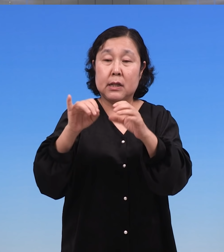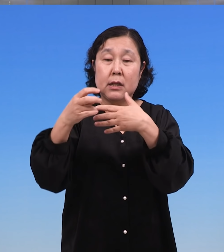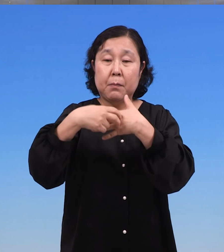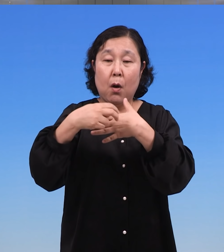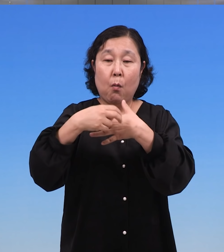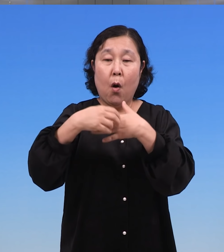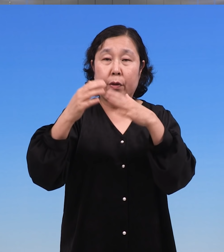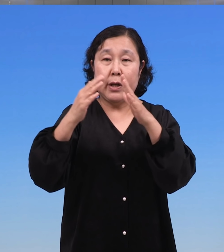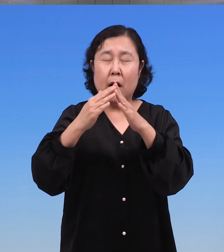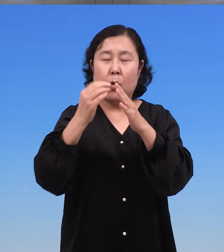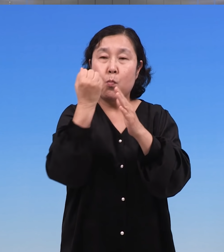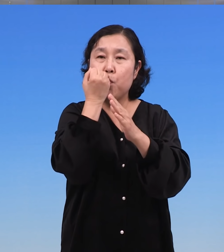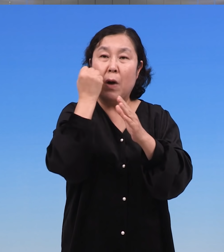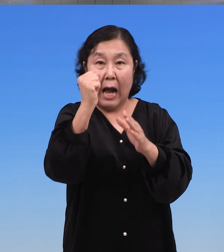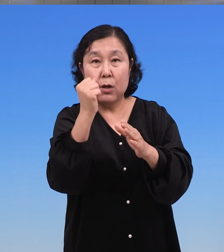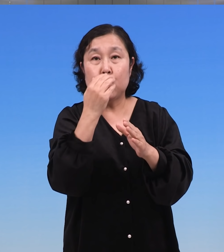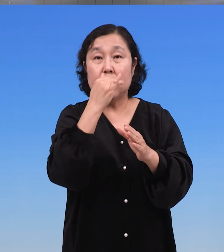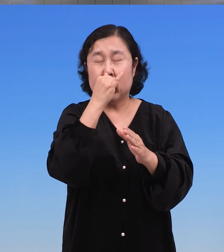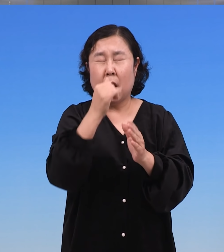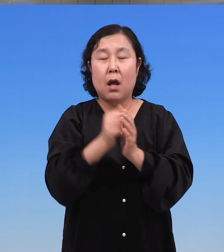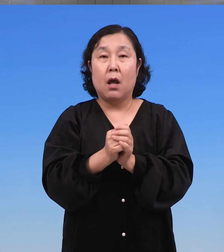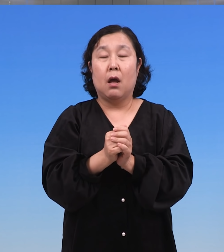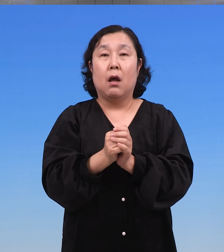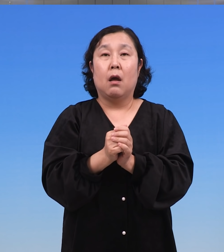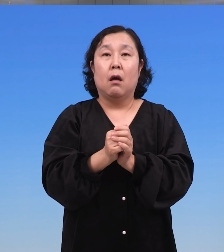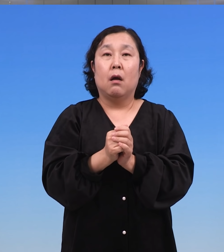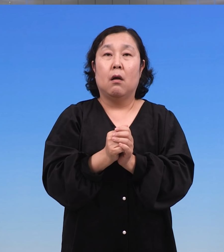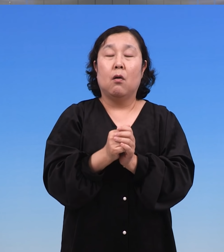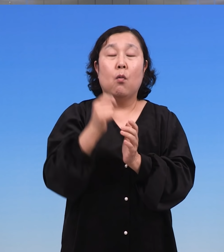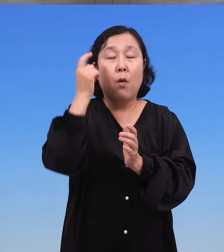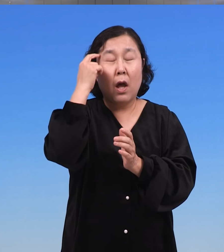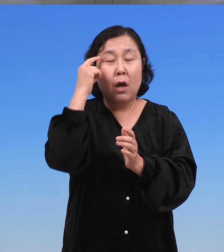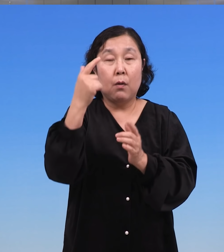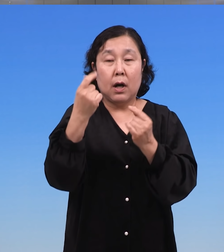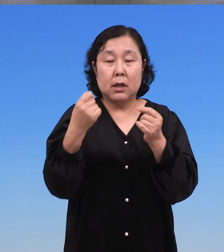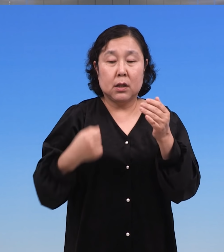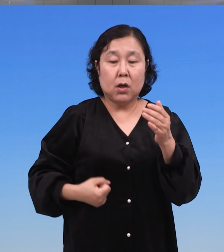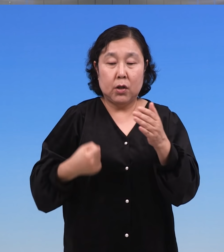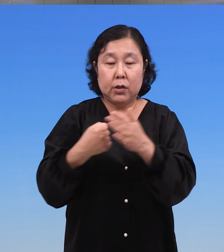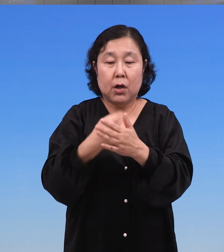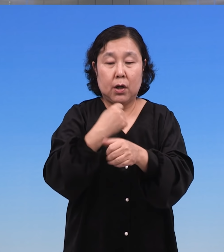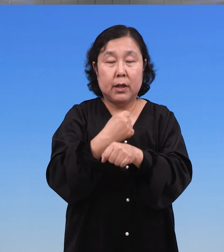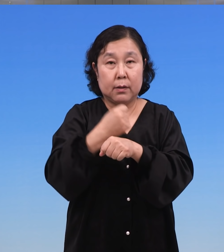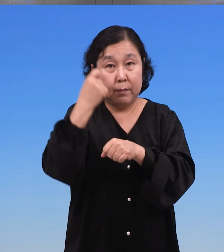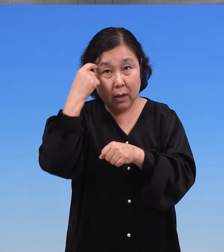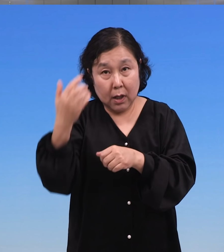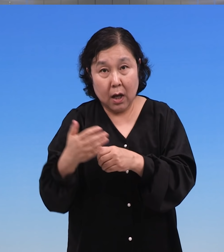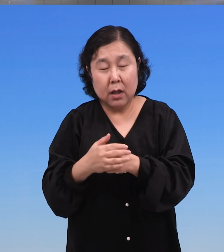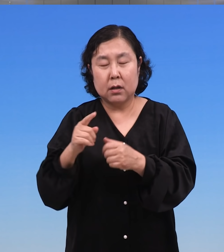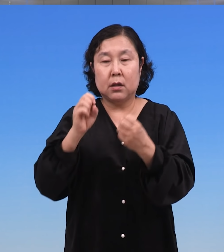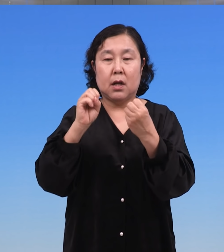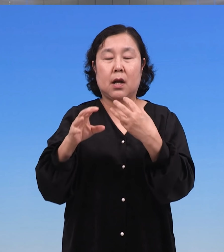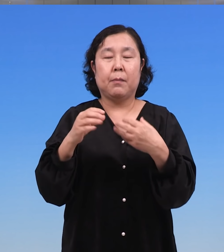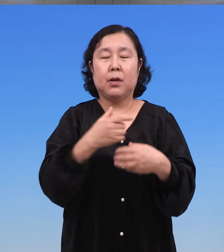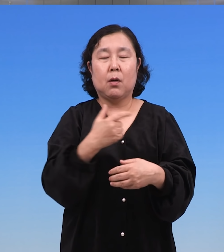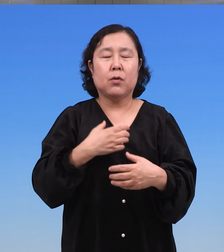이런 위험을 감수하고 이런 일을 결정했느냐, 그런 요지의 질문을 던지니까요, 그 대답이